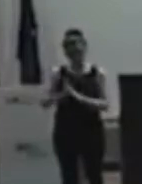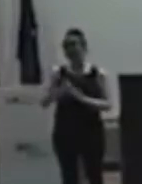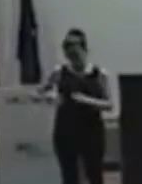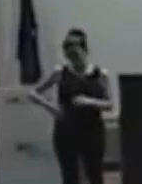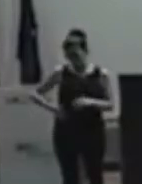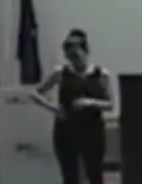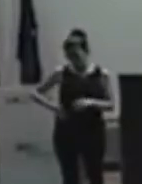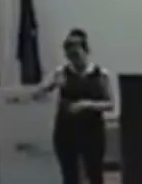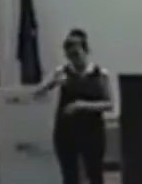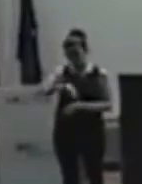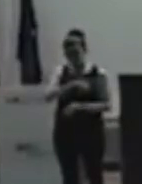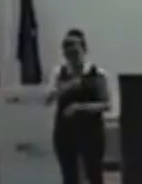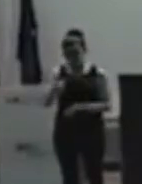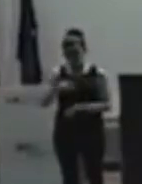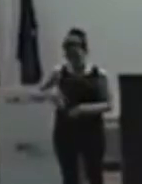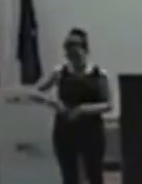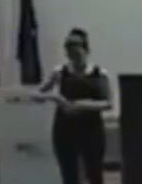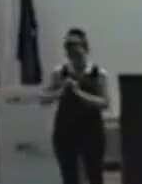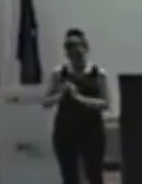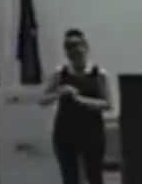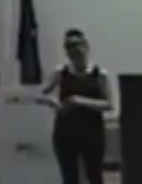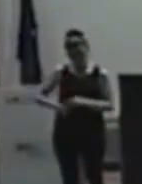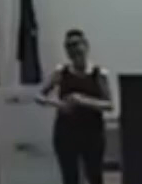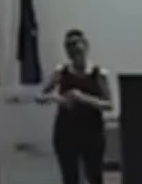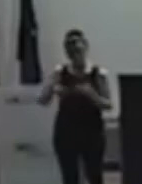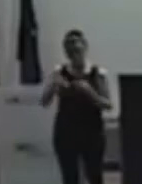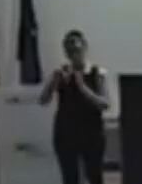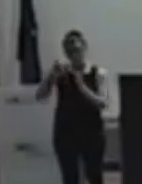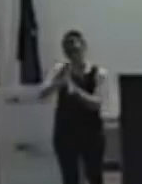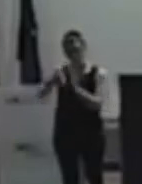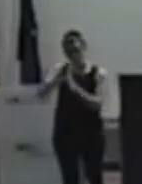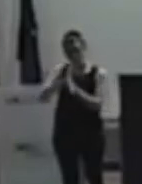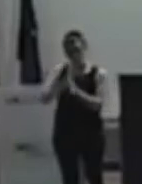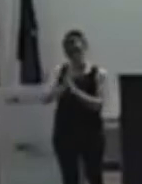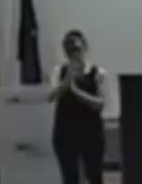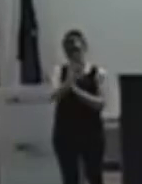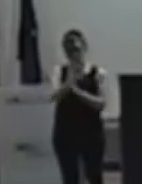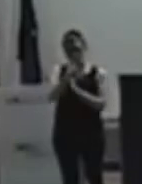dispositivo, sino en explicarle el beneficio y que lo entienda.